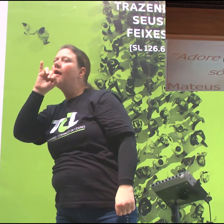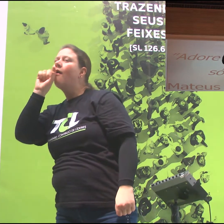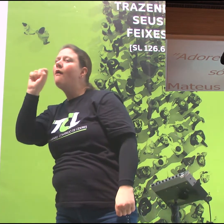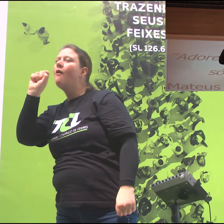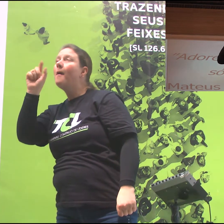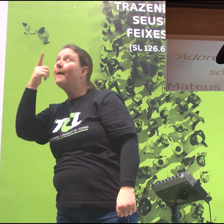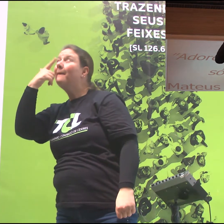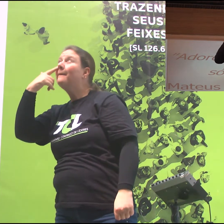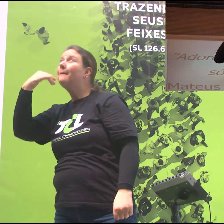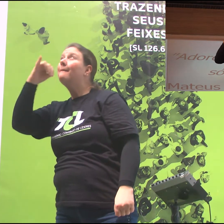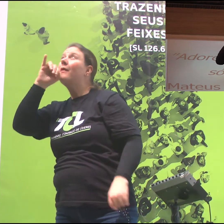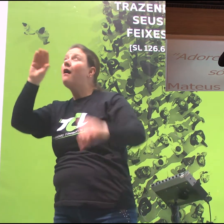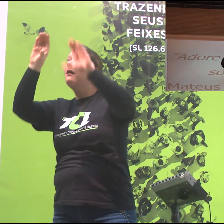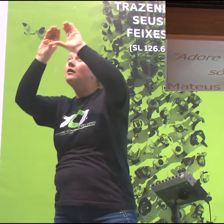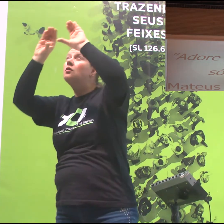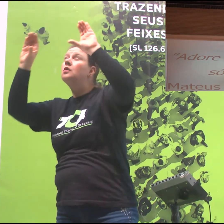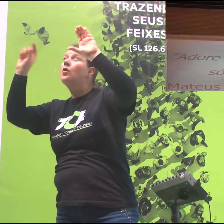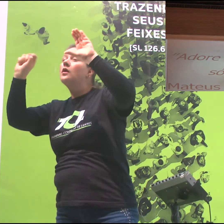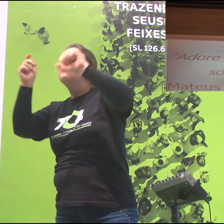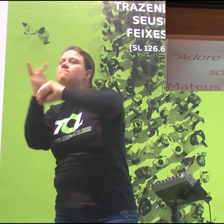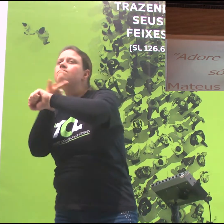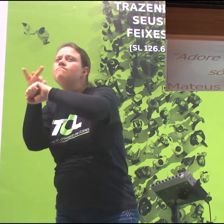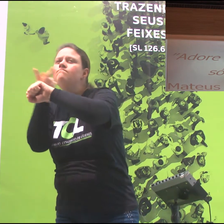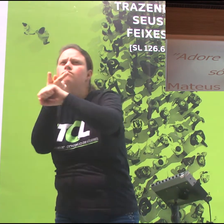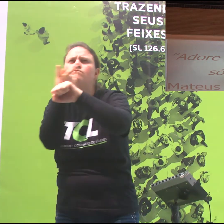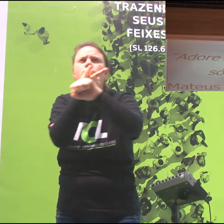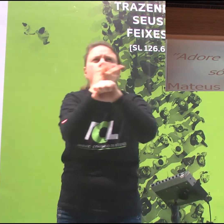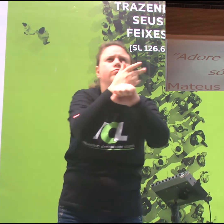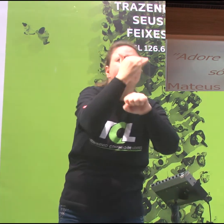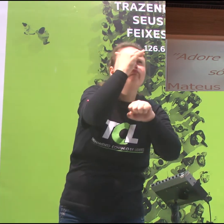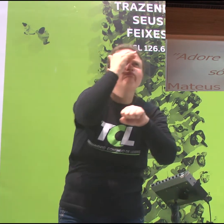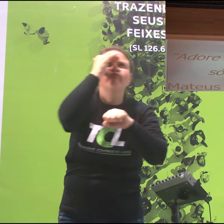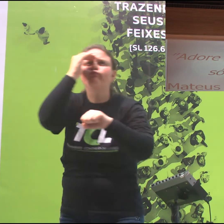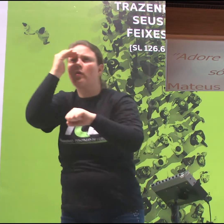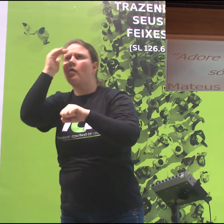o Pai, Deus Pai, procura.